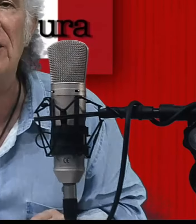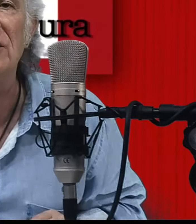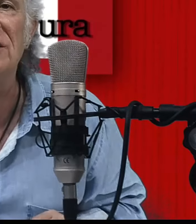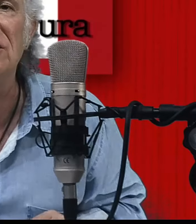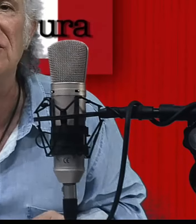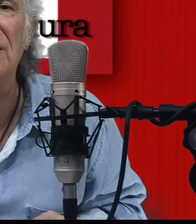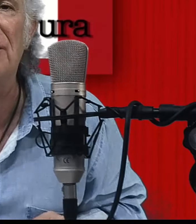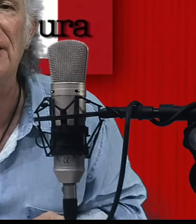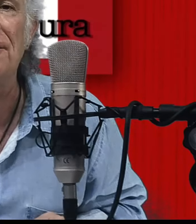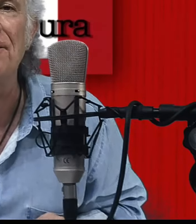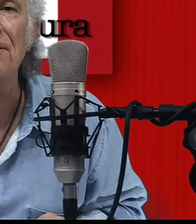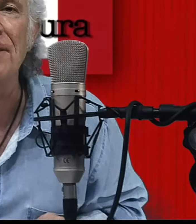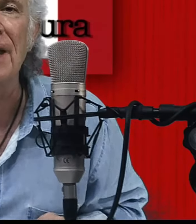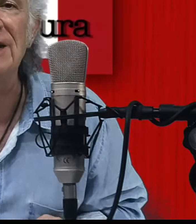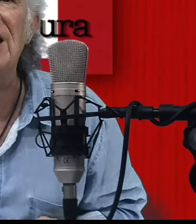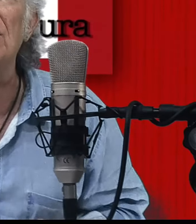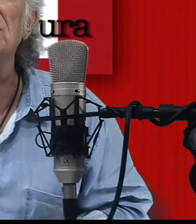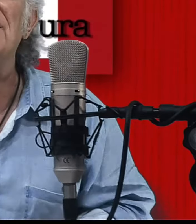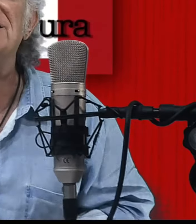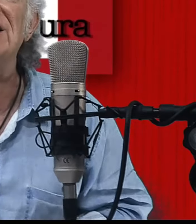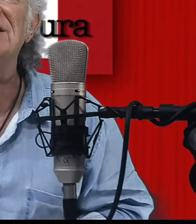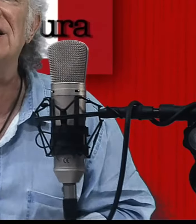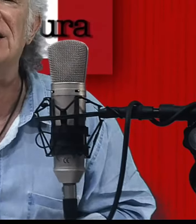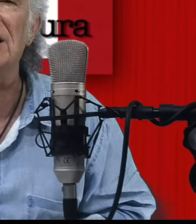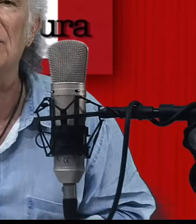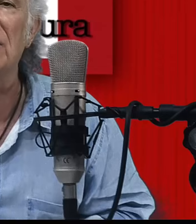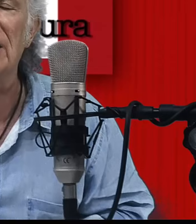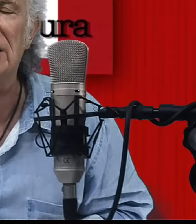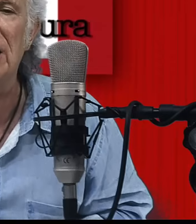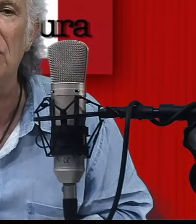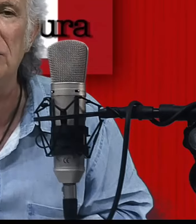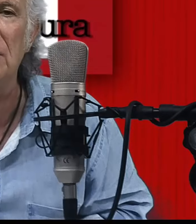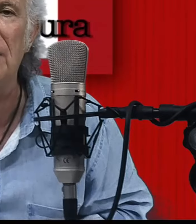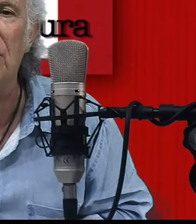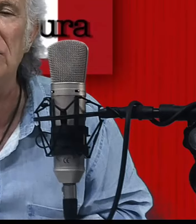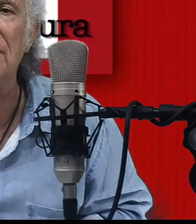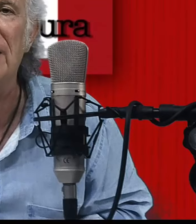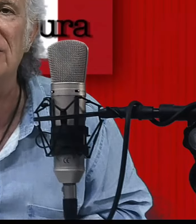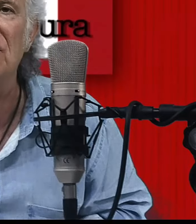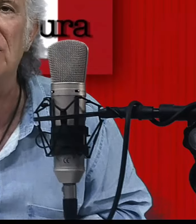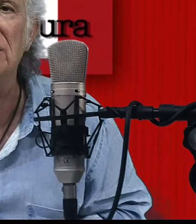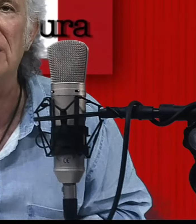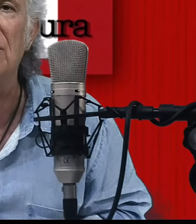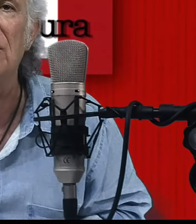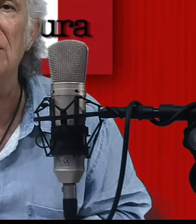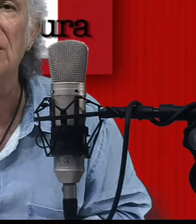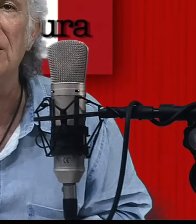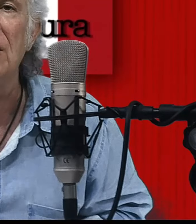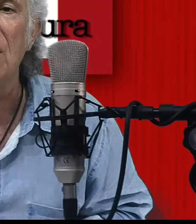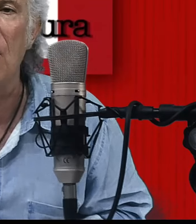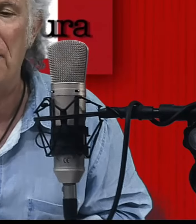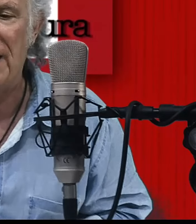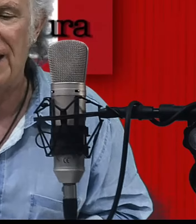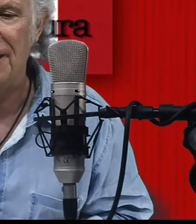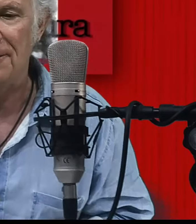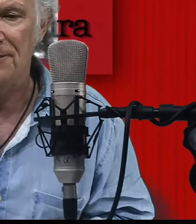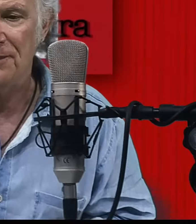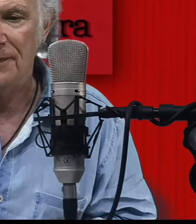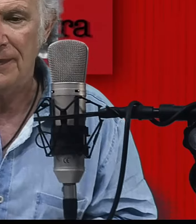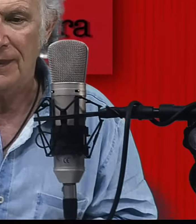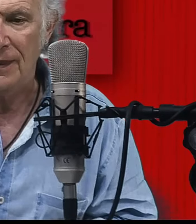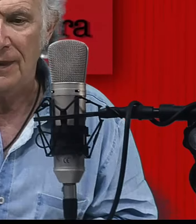Como vengo diciendo siempre, esta es la última chance que tenemos, esta es la última elección que tenemos, o para